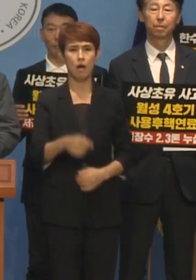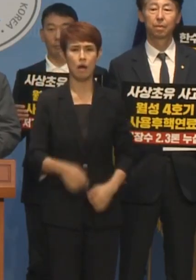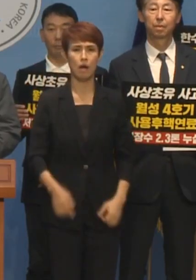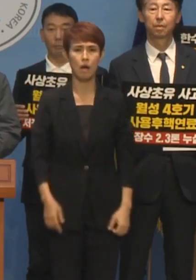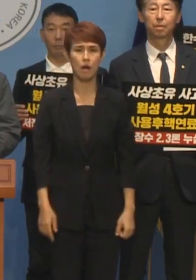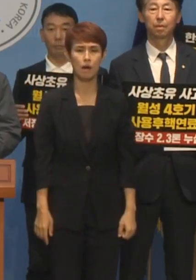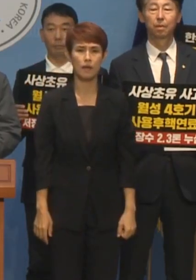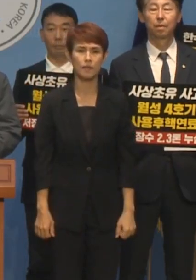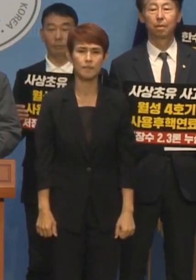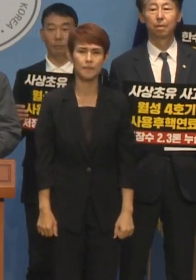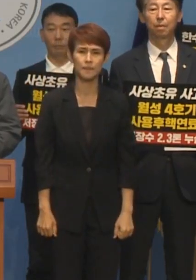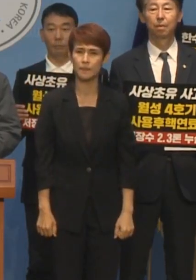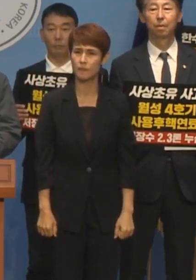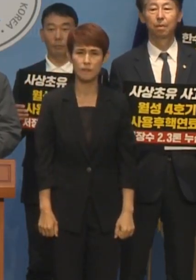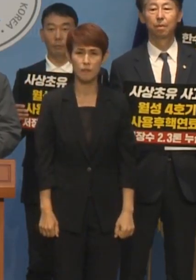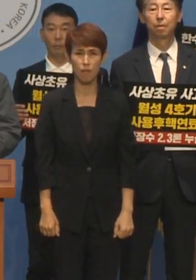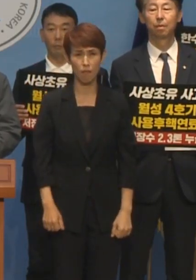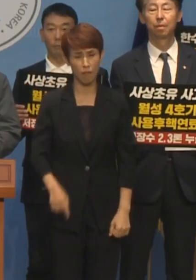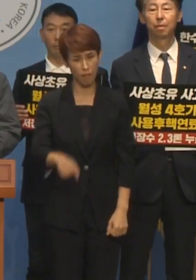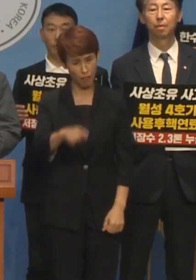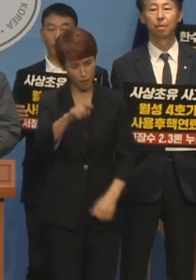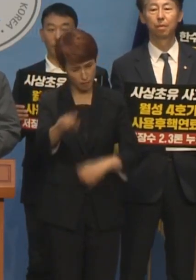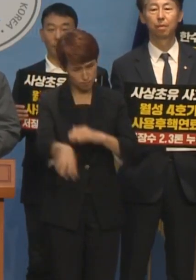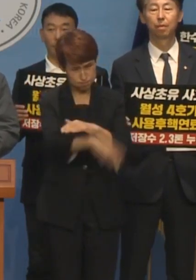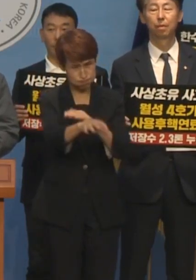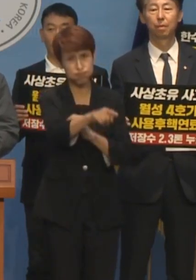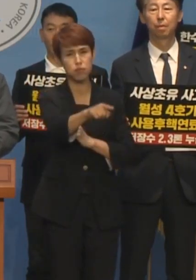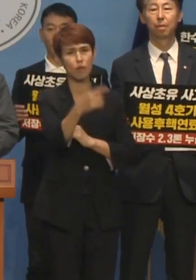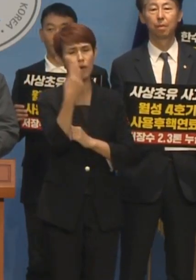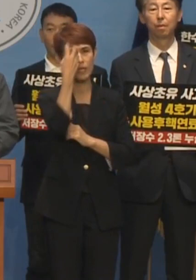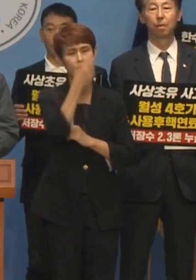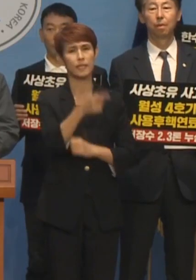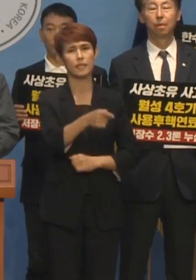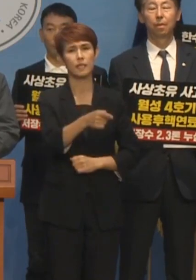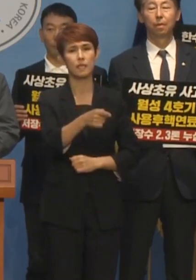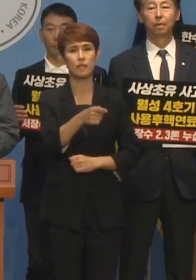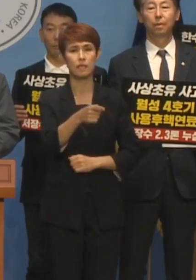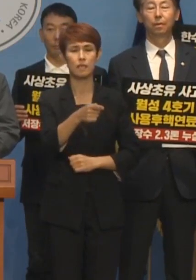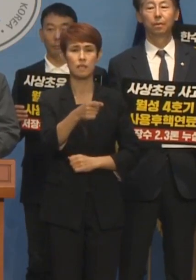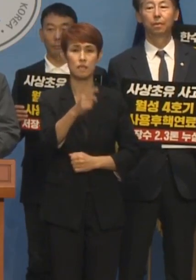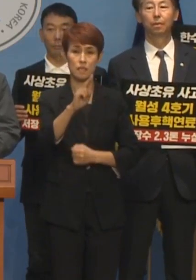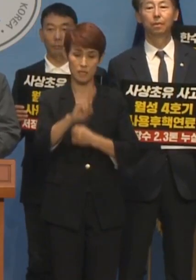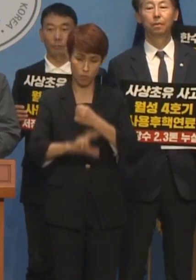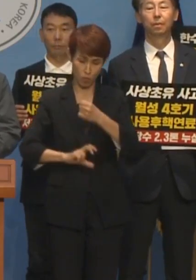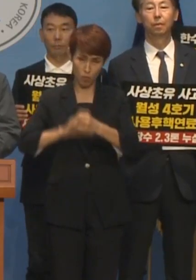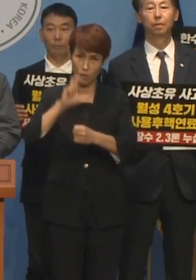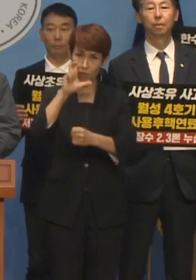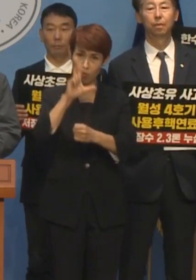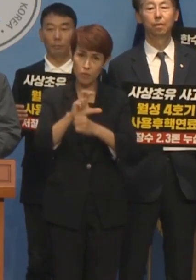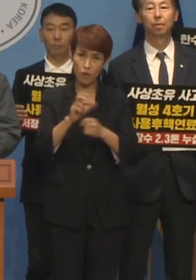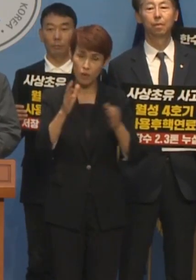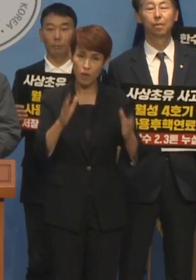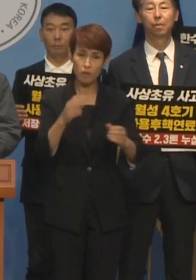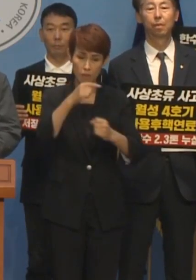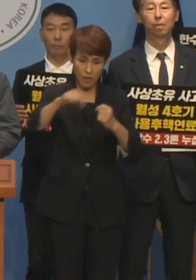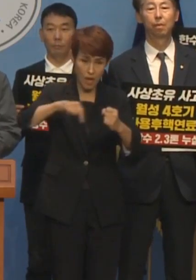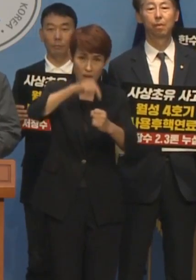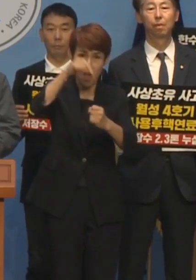막힙니다. 이렇게 허술한 관리를 무려 20년, 25년 이상